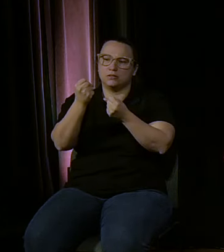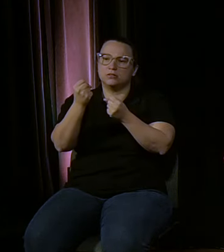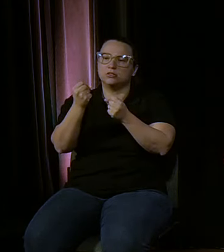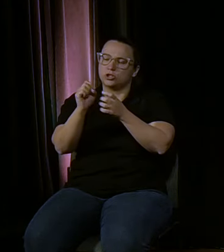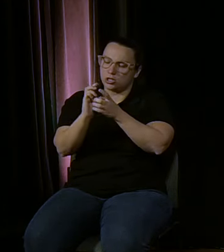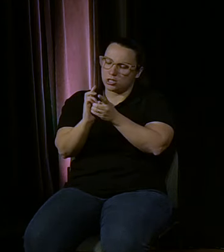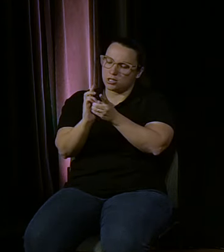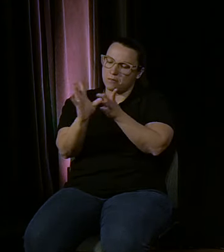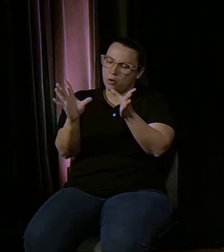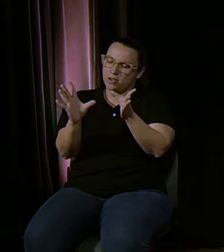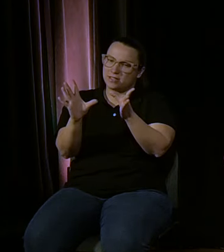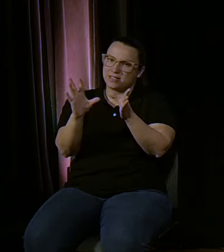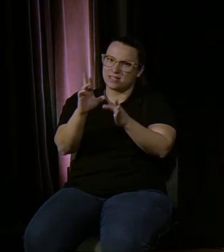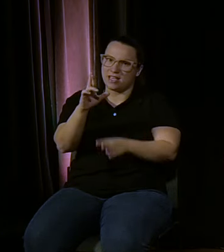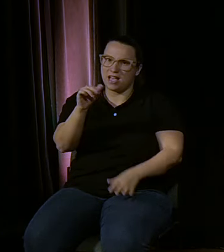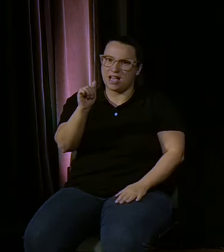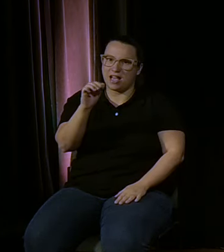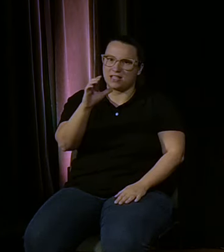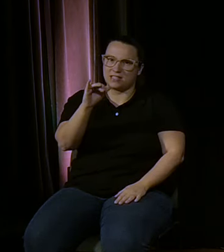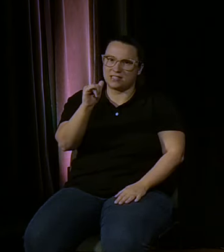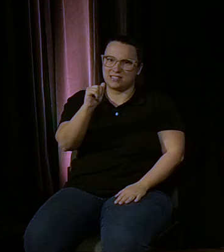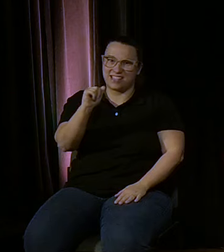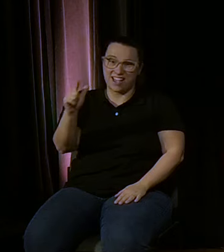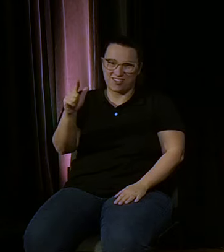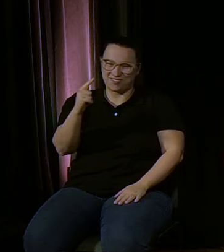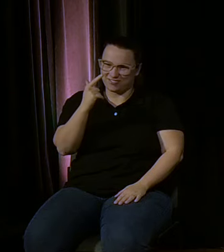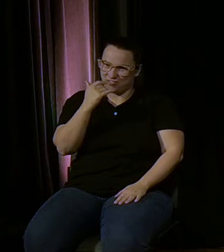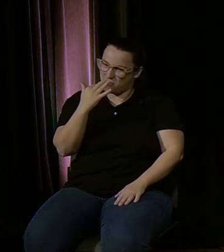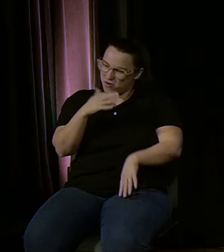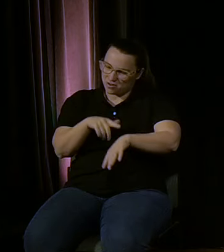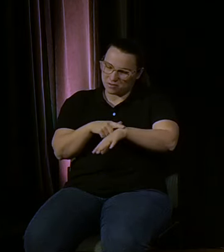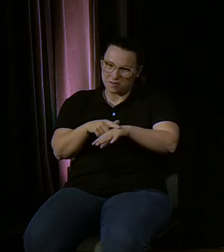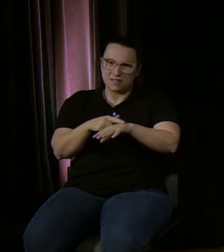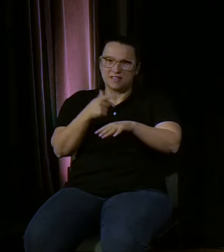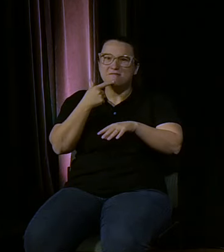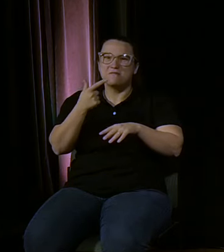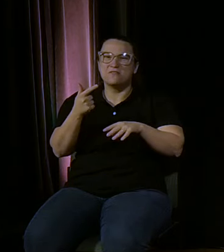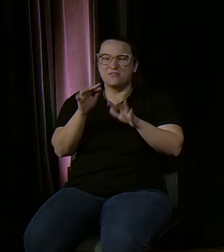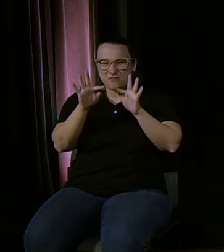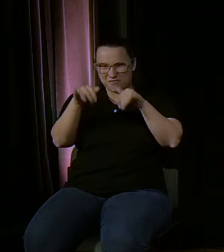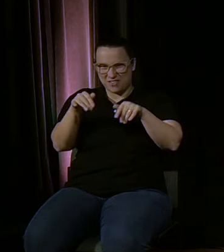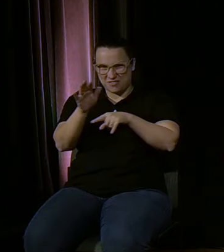uma democracia racial. Não à toa a gente termina com A Paz Reinou,